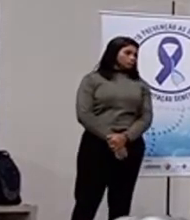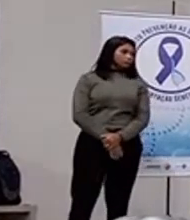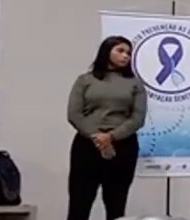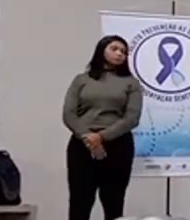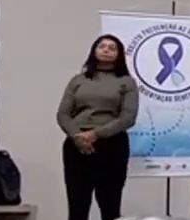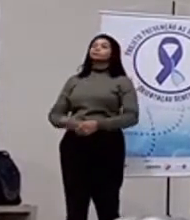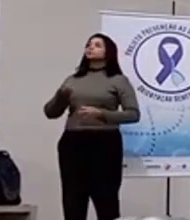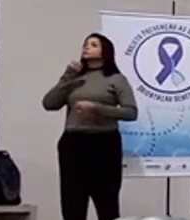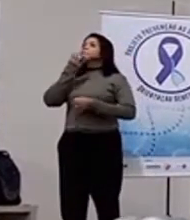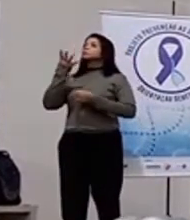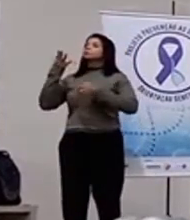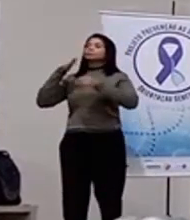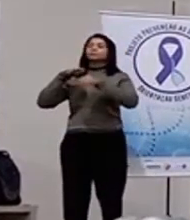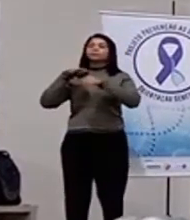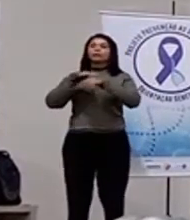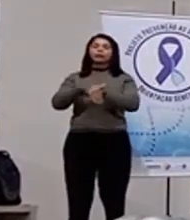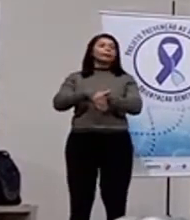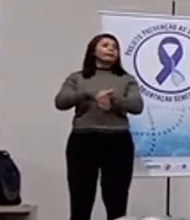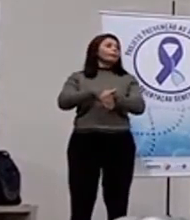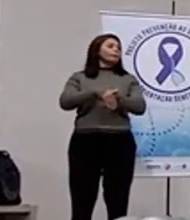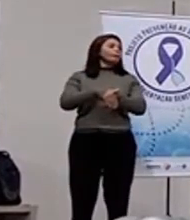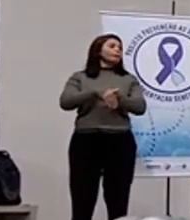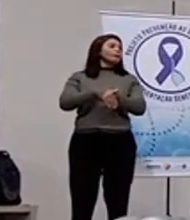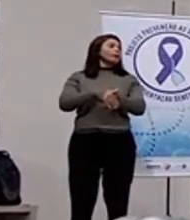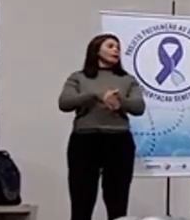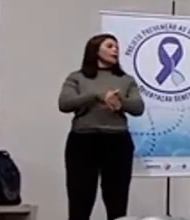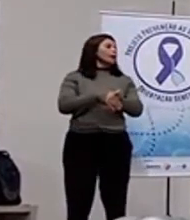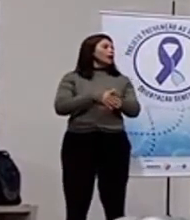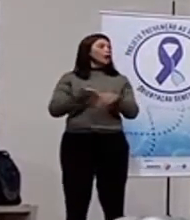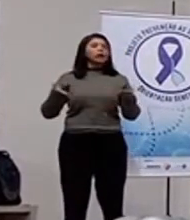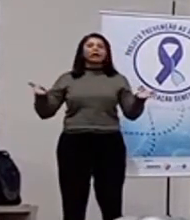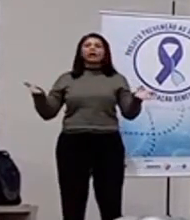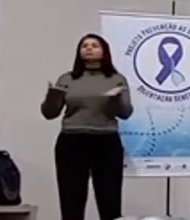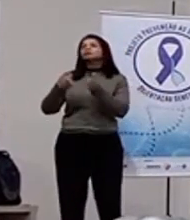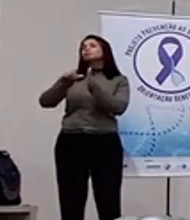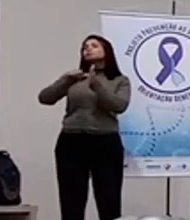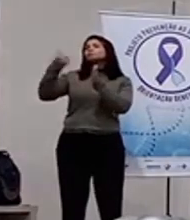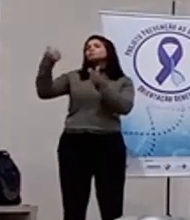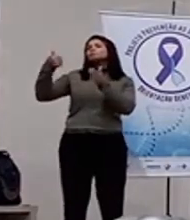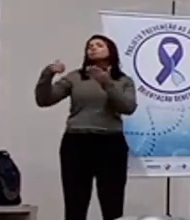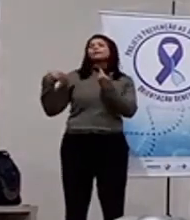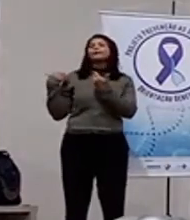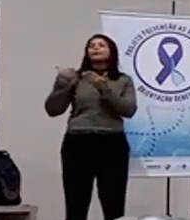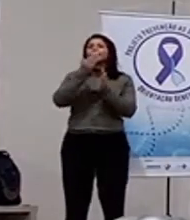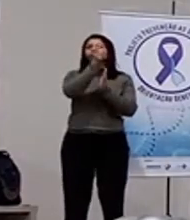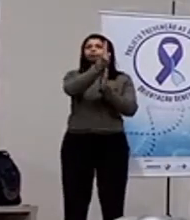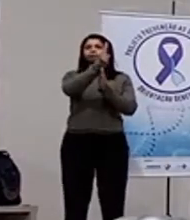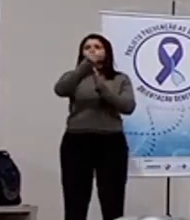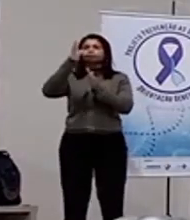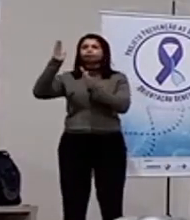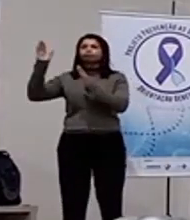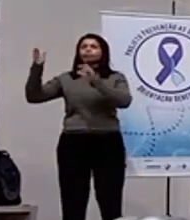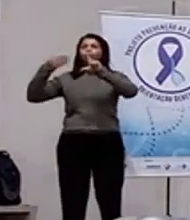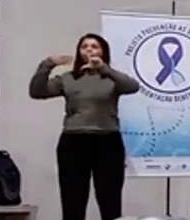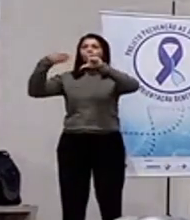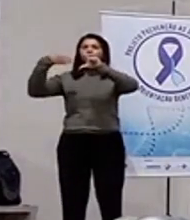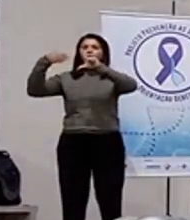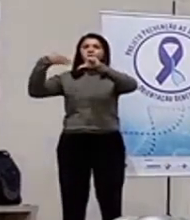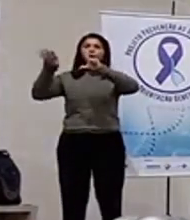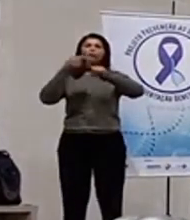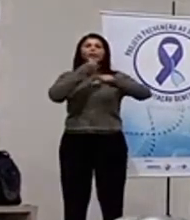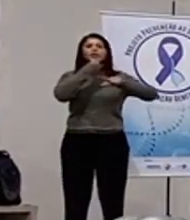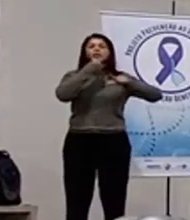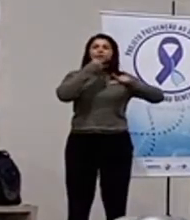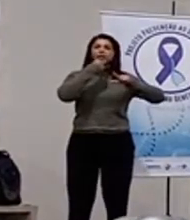Pessoal, boa noite. A gente vai começar agora a primeira parte. Alguns slides vão estar em inglês, mas não se preocupem não, que eu vou hoje vai transitar